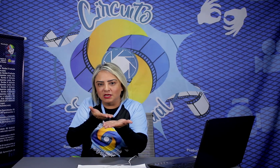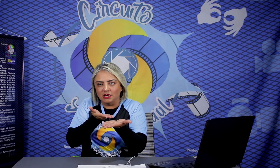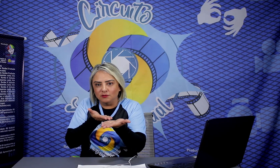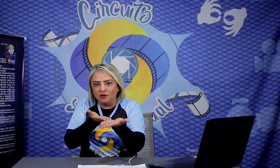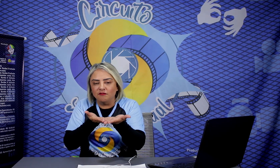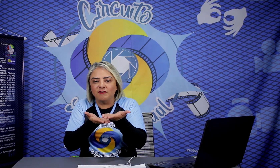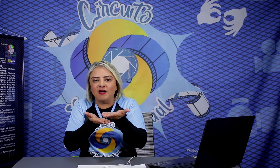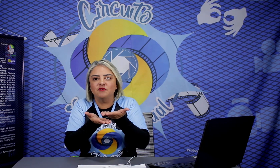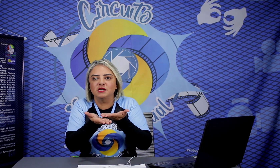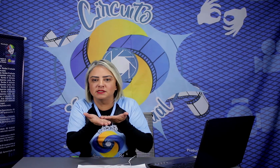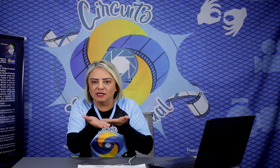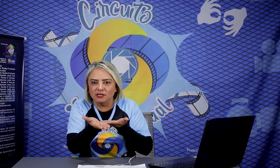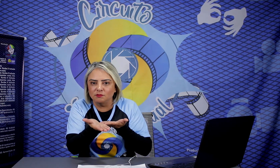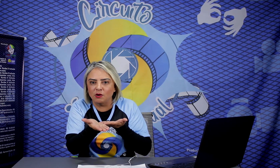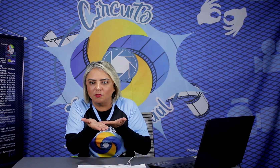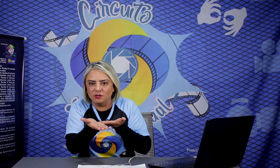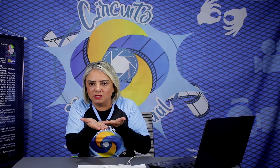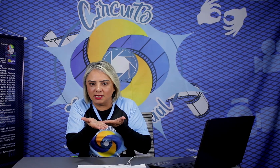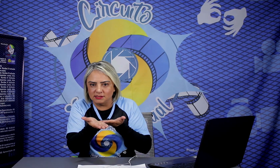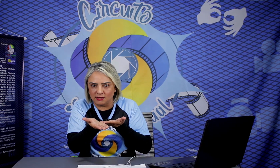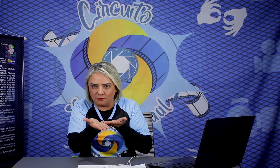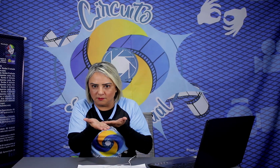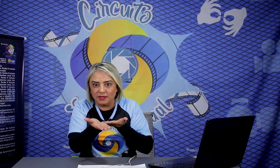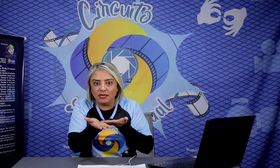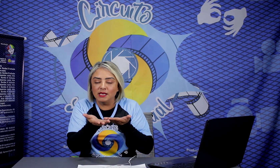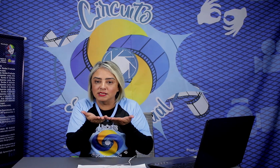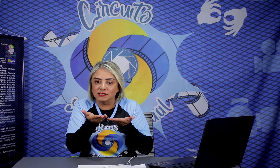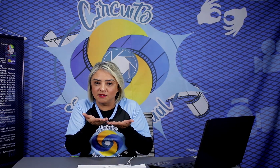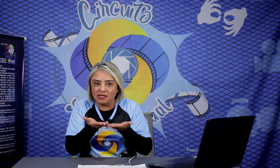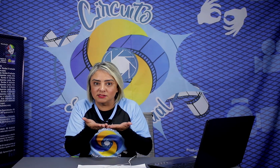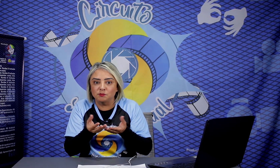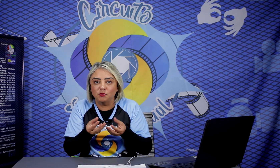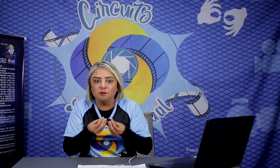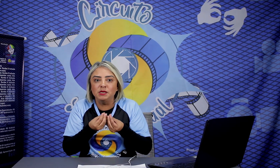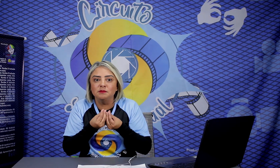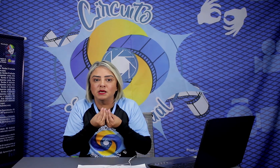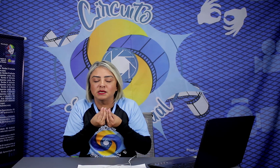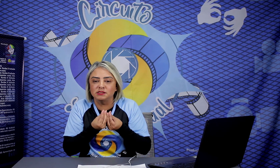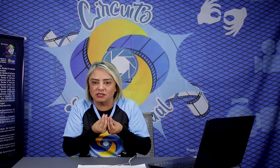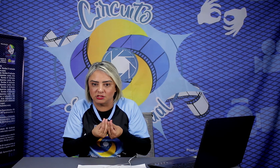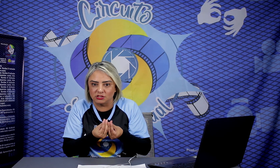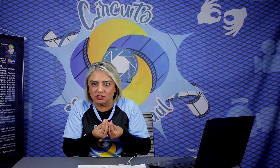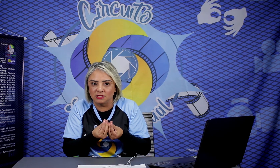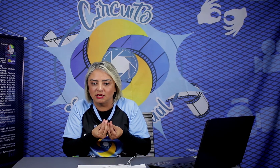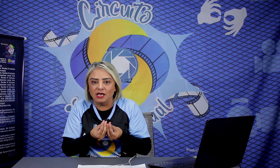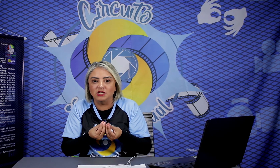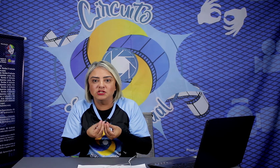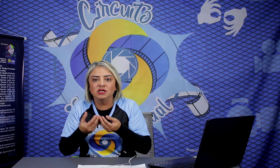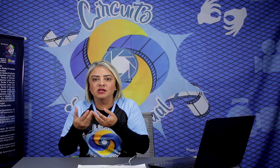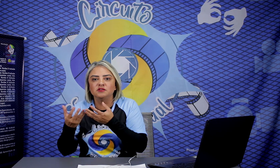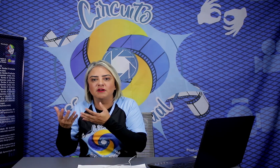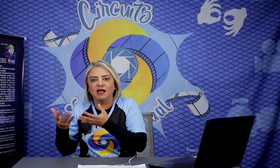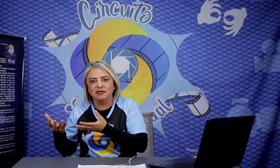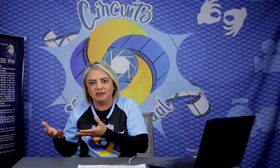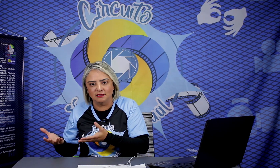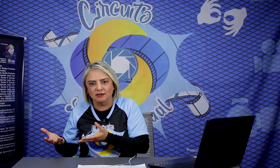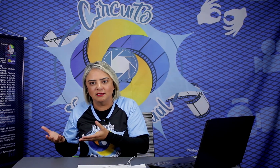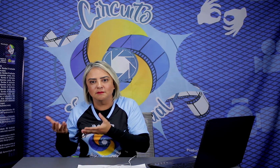intermediando, favorecendo uma comunicação, que às vezes, por mínima que seja, é de grande valia para